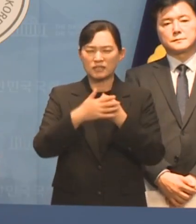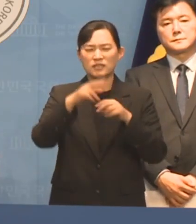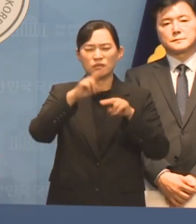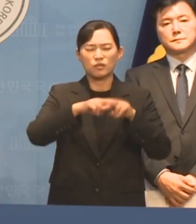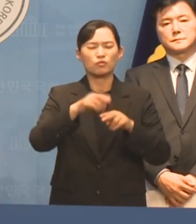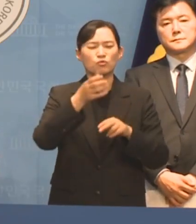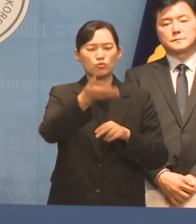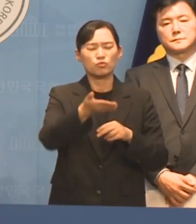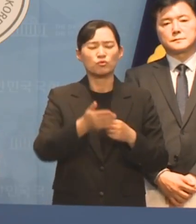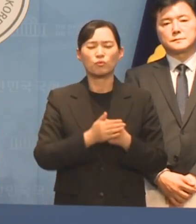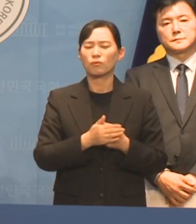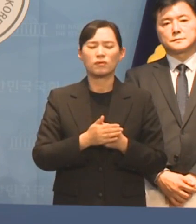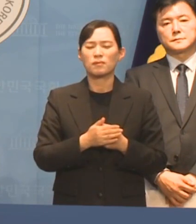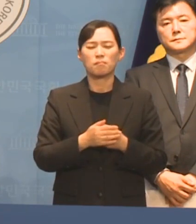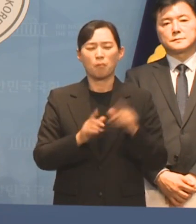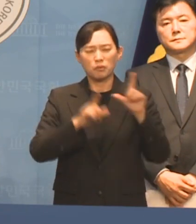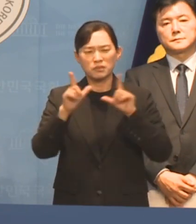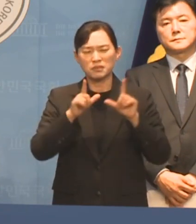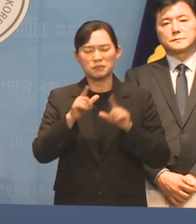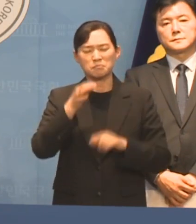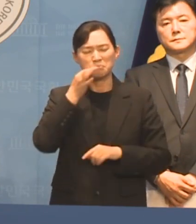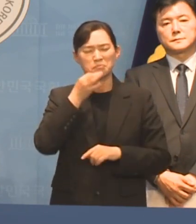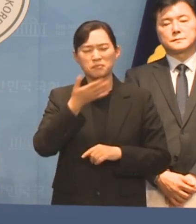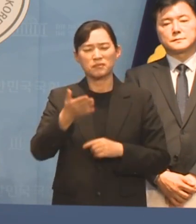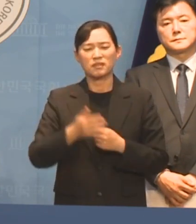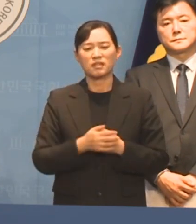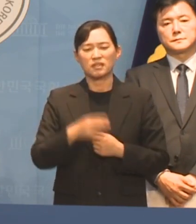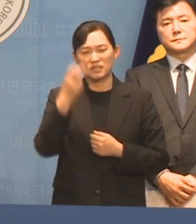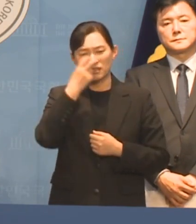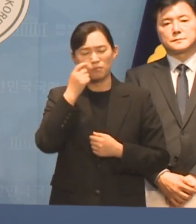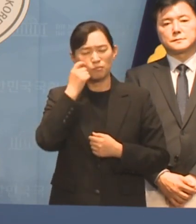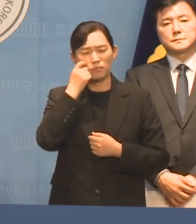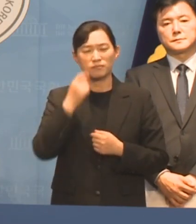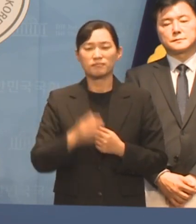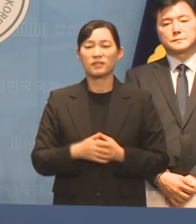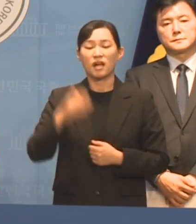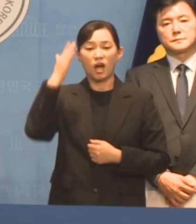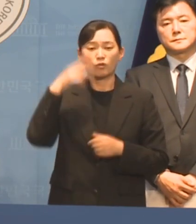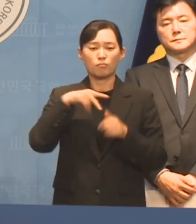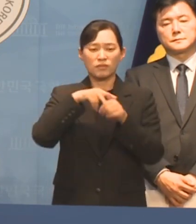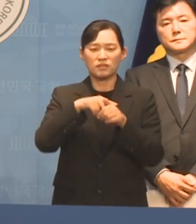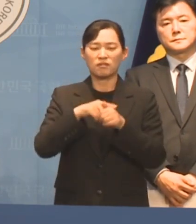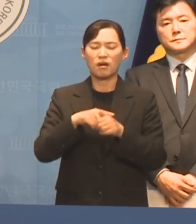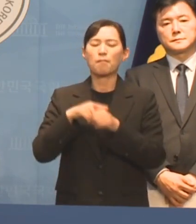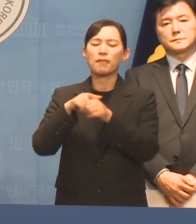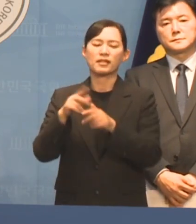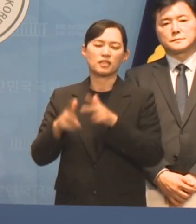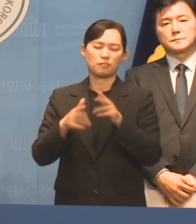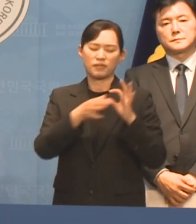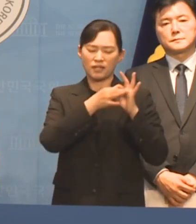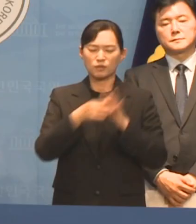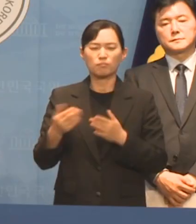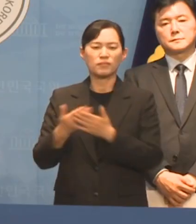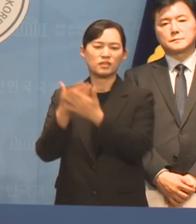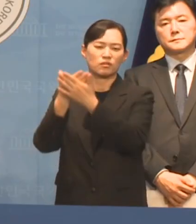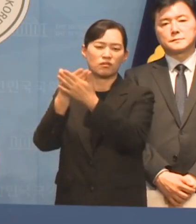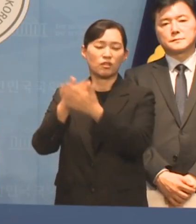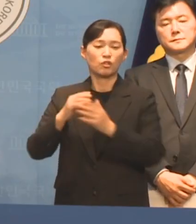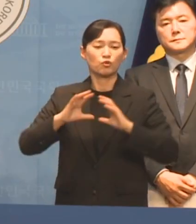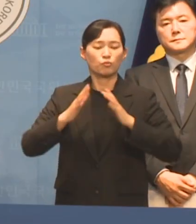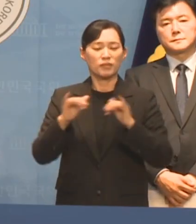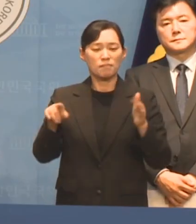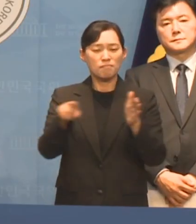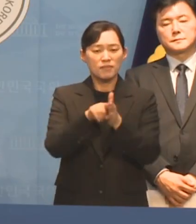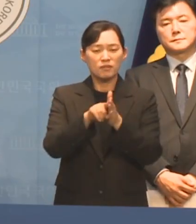전락하는 꼴사나운 광경을 더 이상은 지켜볼 수 없습니다. 한국마사회와 말산업의 지속 가능성 그리고 국민적